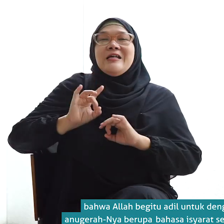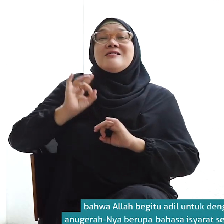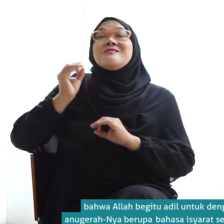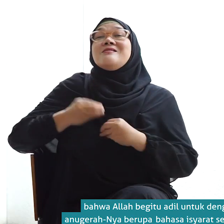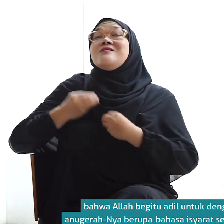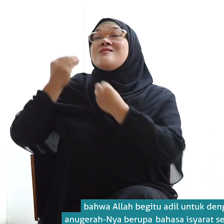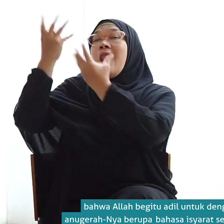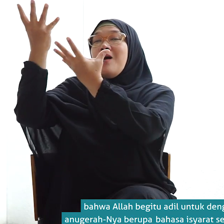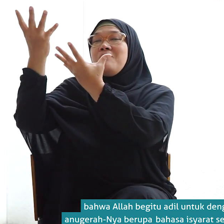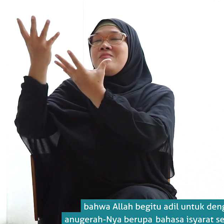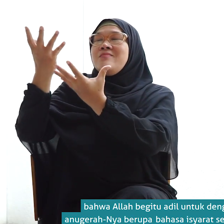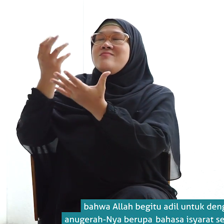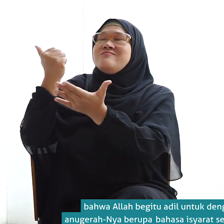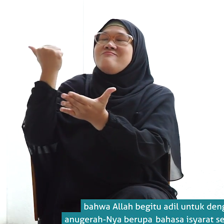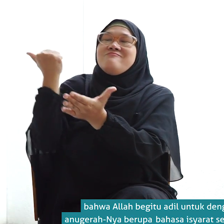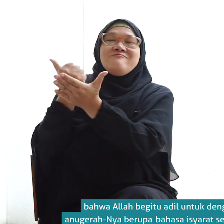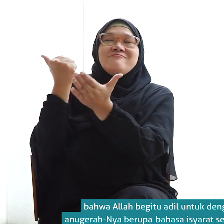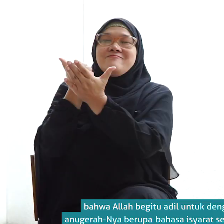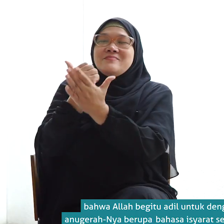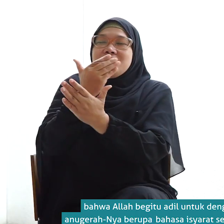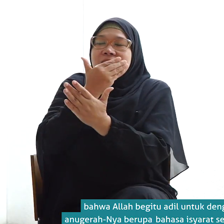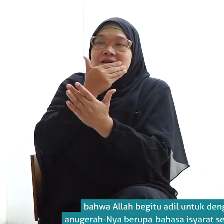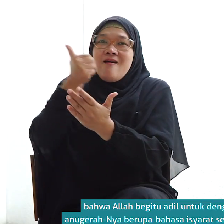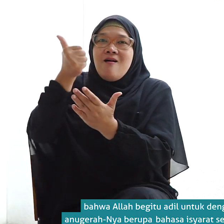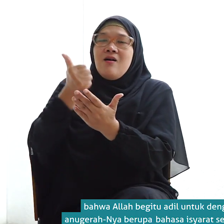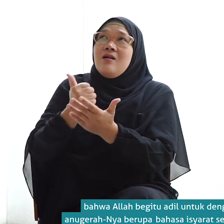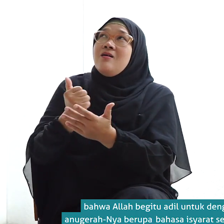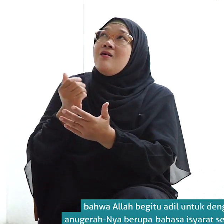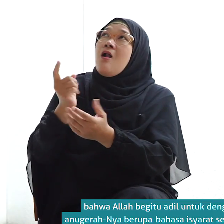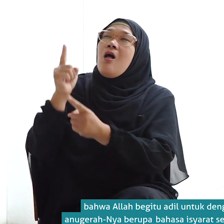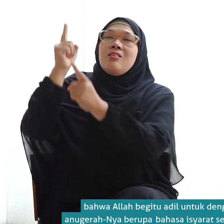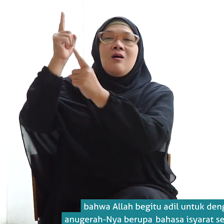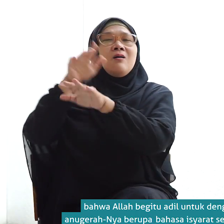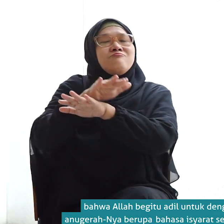Bahwa Allah begitu adil dengan memberikan anugerahnya berupa bahasa isyarat sebagai rahmatnya.